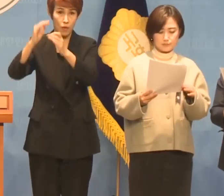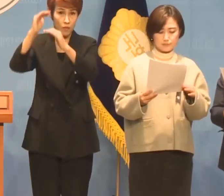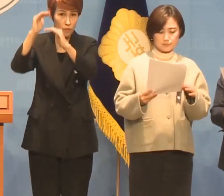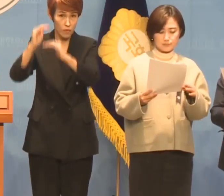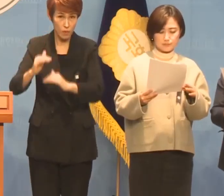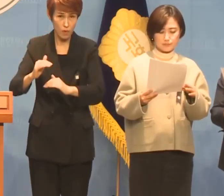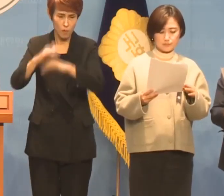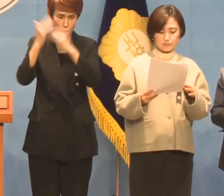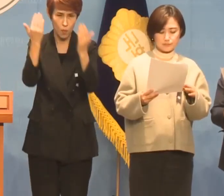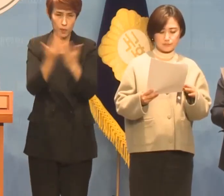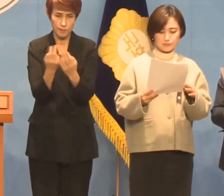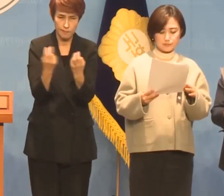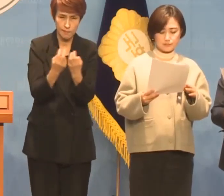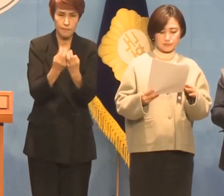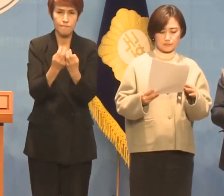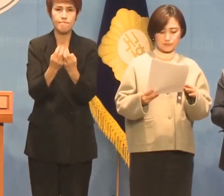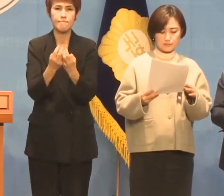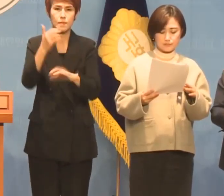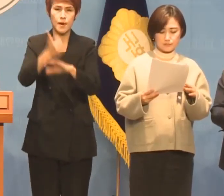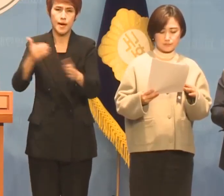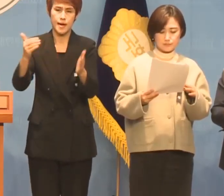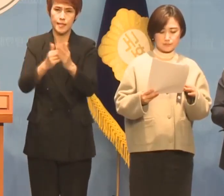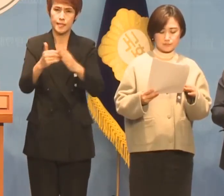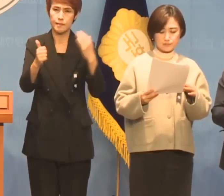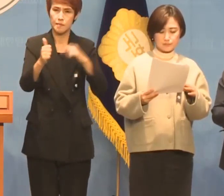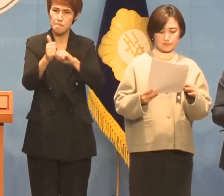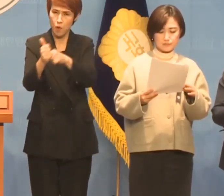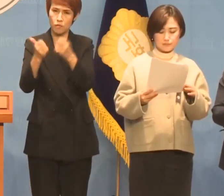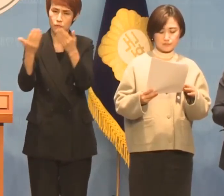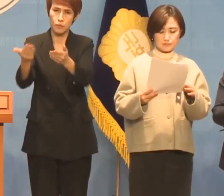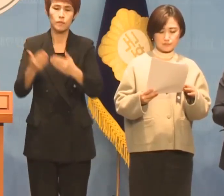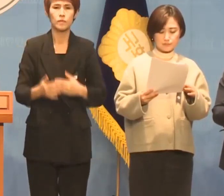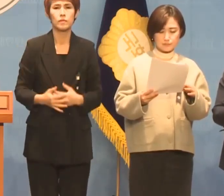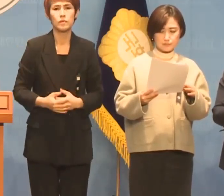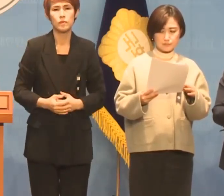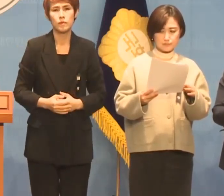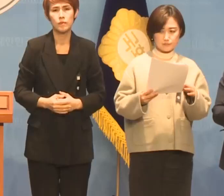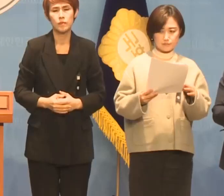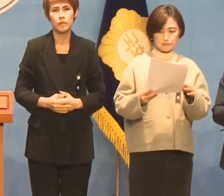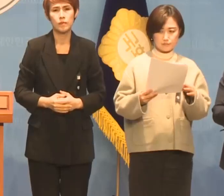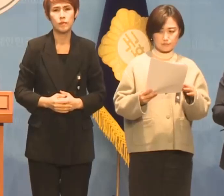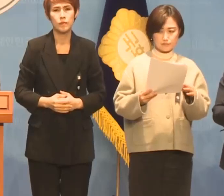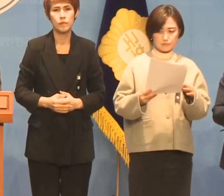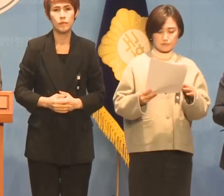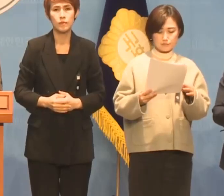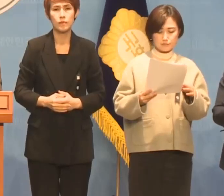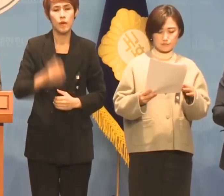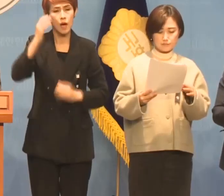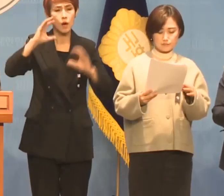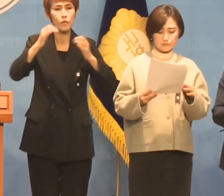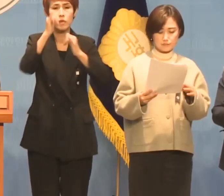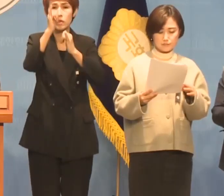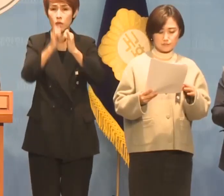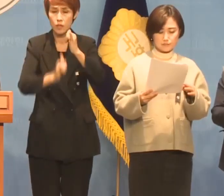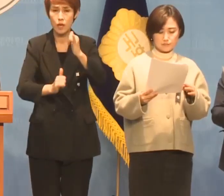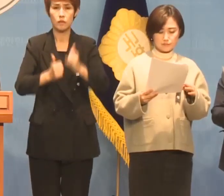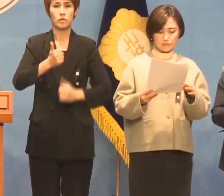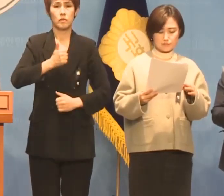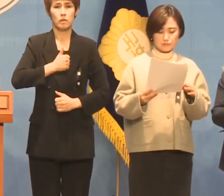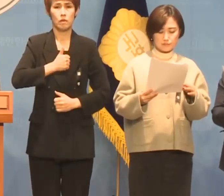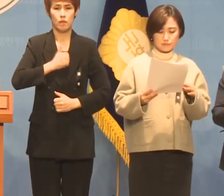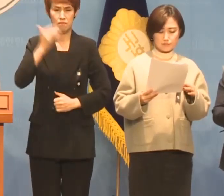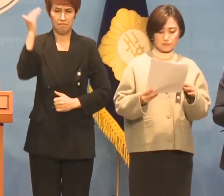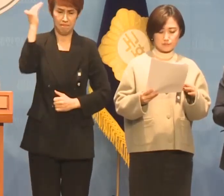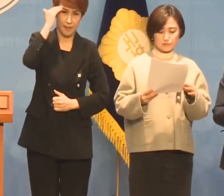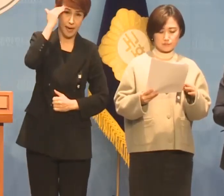모든 수단을 동원하여 끝까지 책임을 묻도록 하겠습니다. 대한민국의 역사적 정체성을